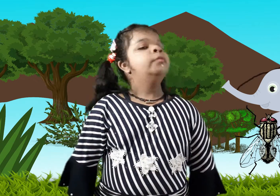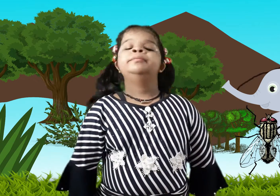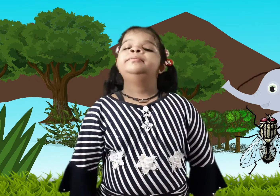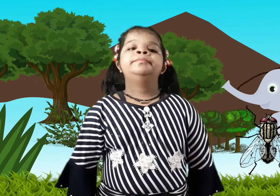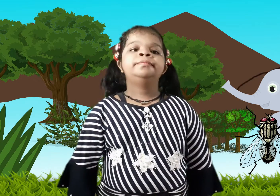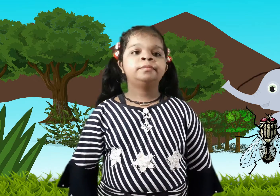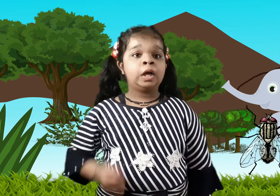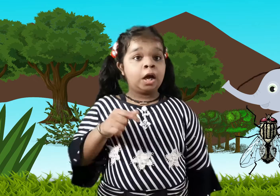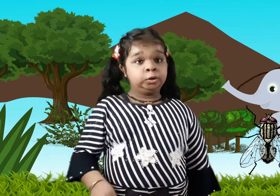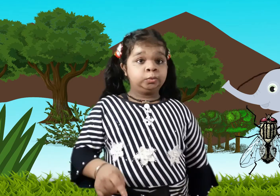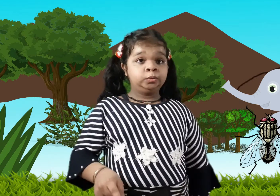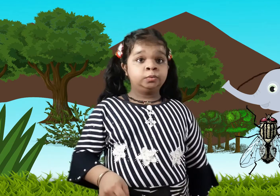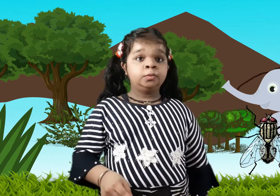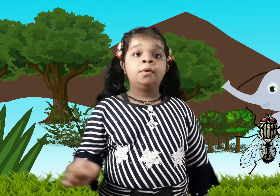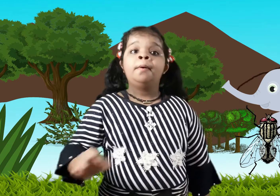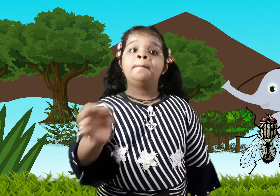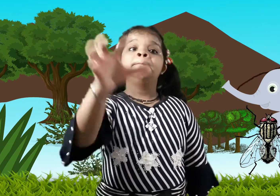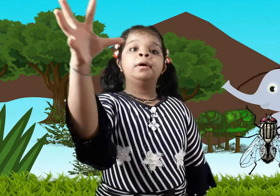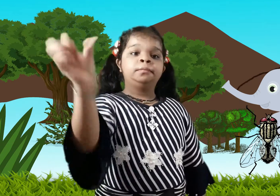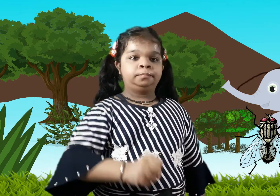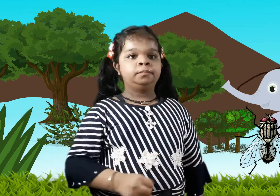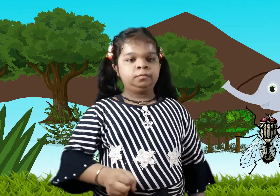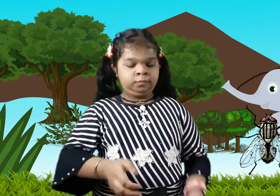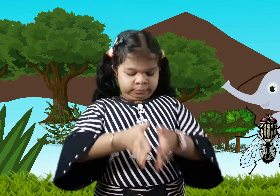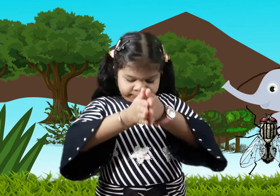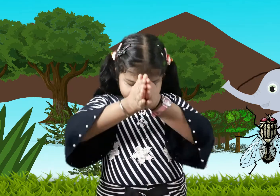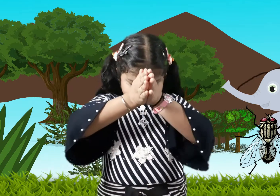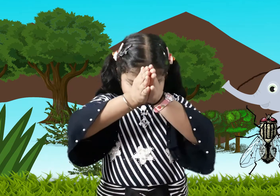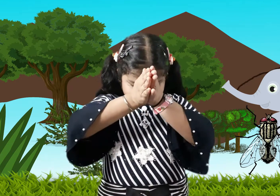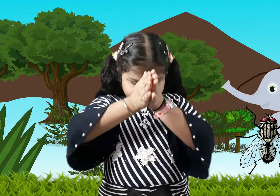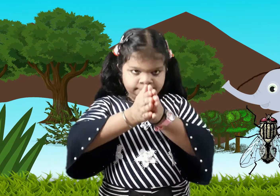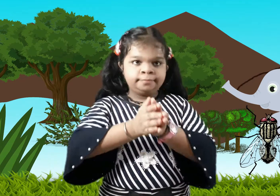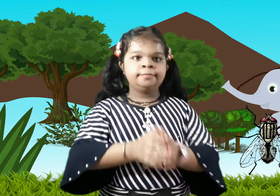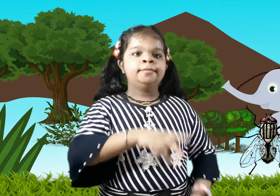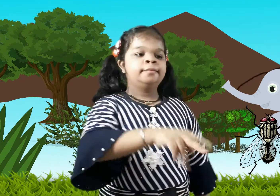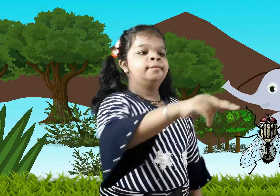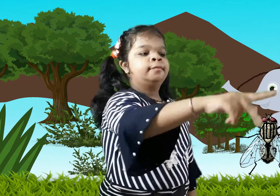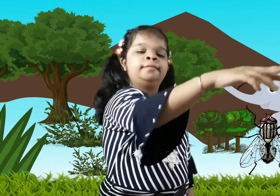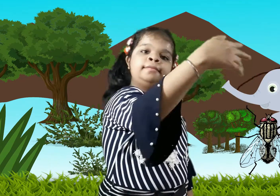वह मक्खी को प्रणाम करके आगे बढ़ गया।